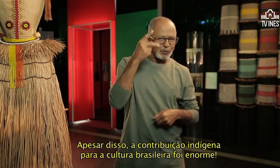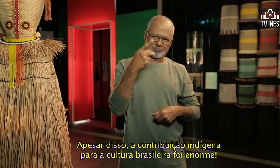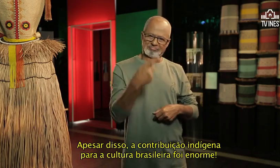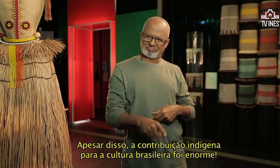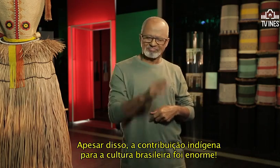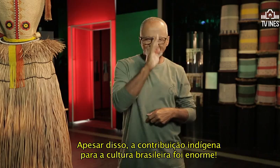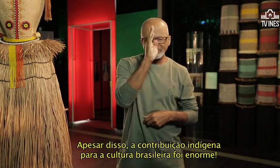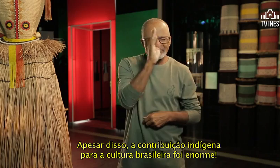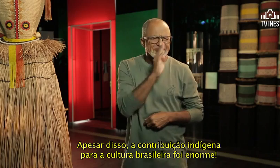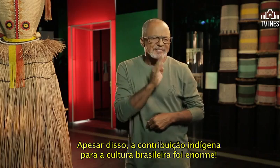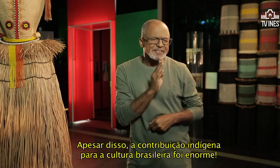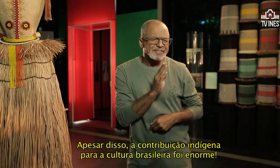brasileira foi enorme.